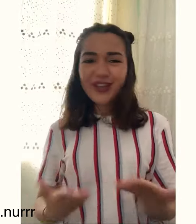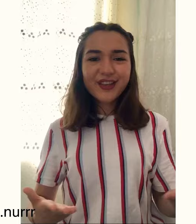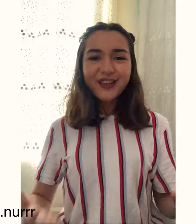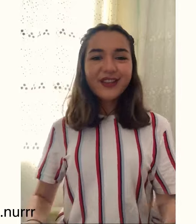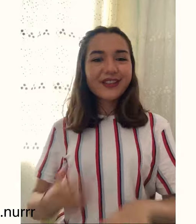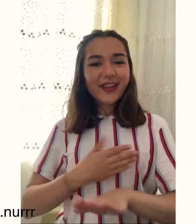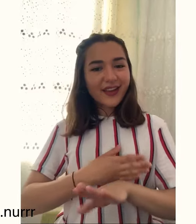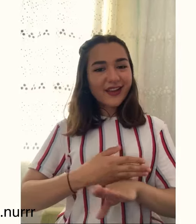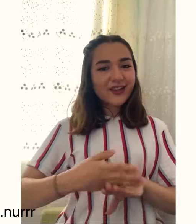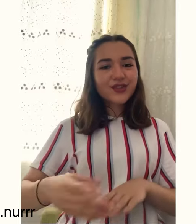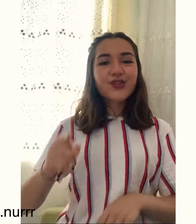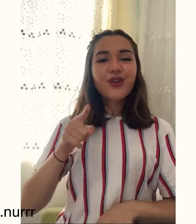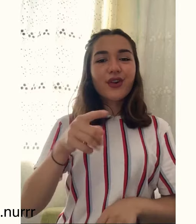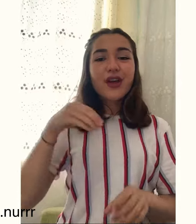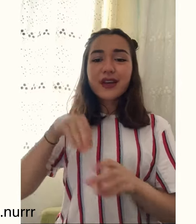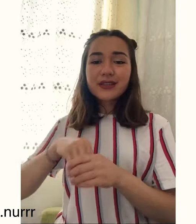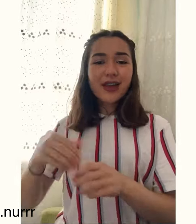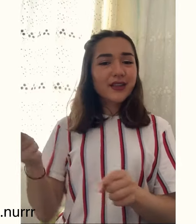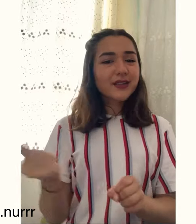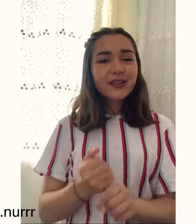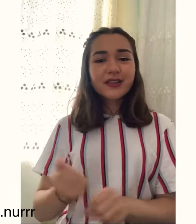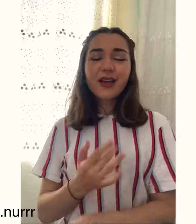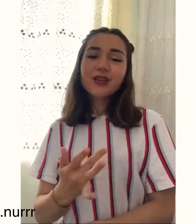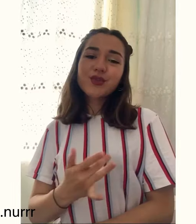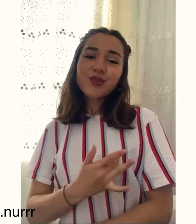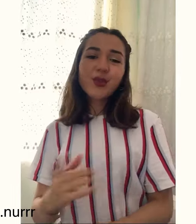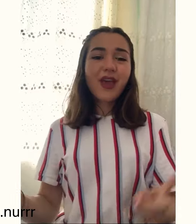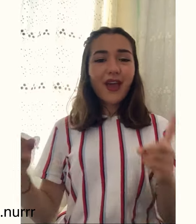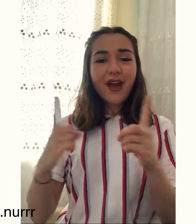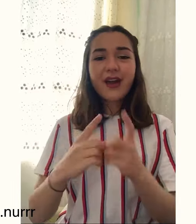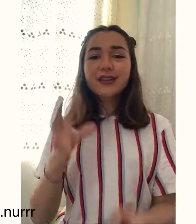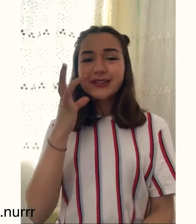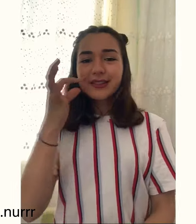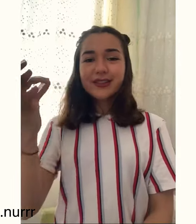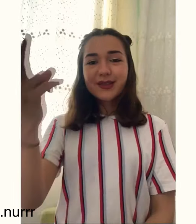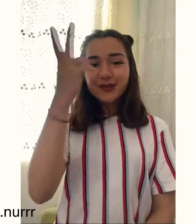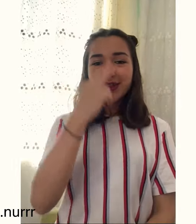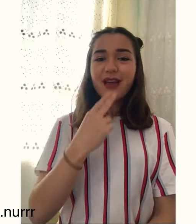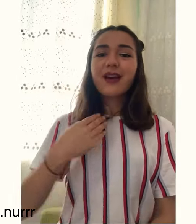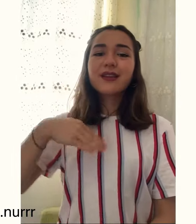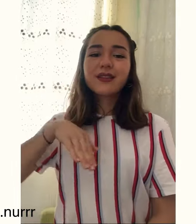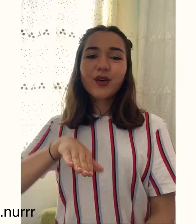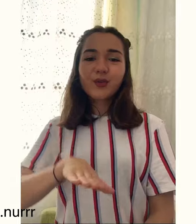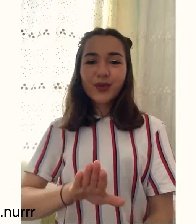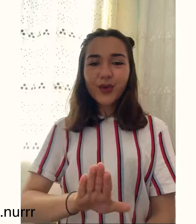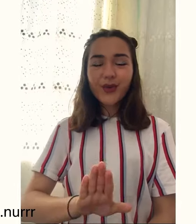şekilde geçiyor Sendeki taş yüreği artık kimse ağlamıyor